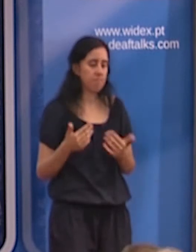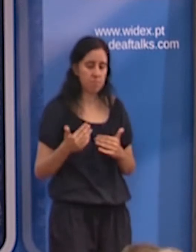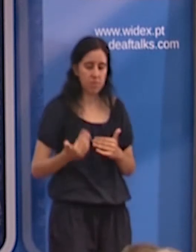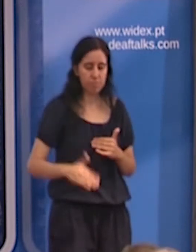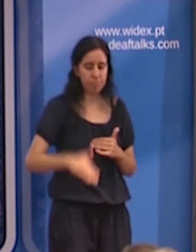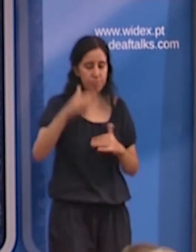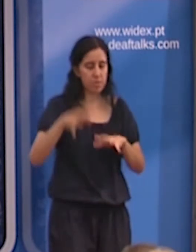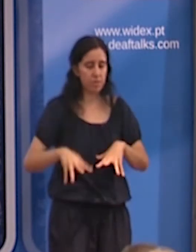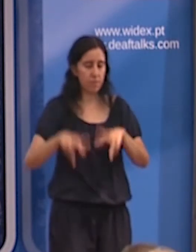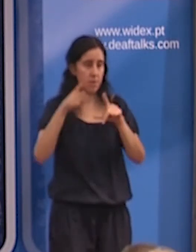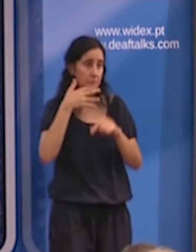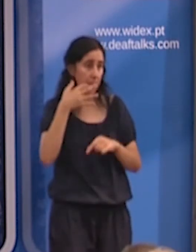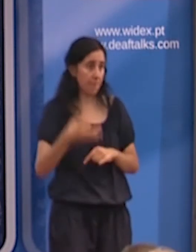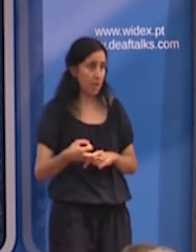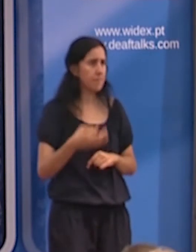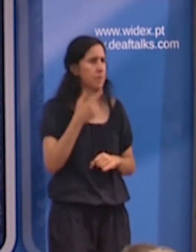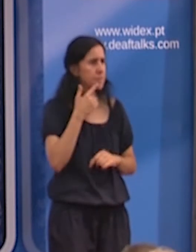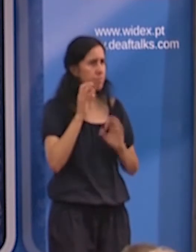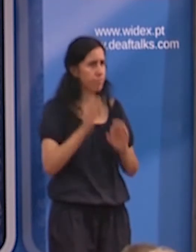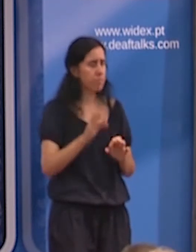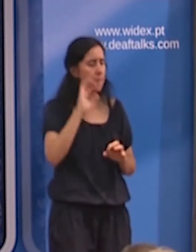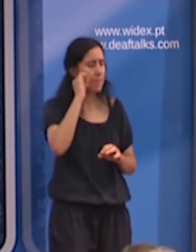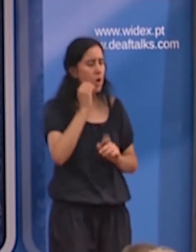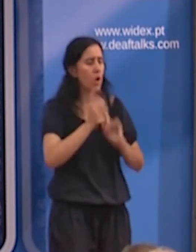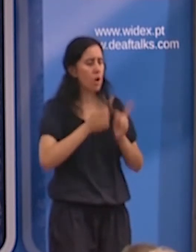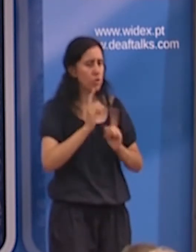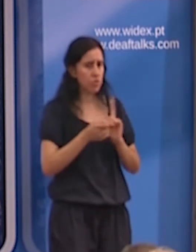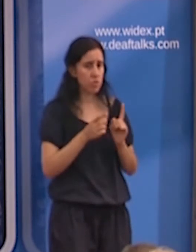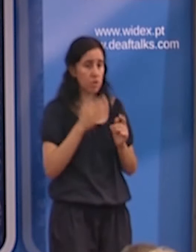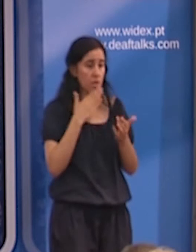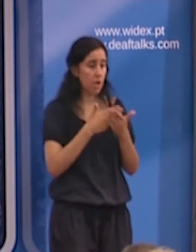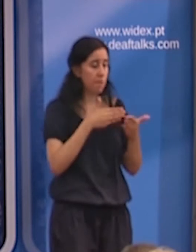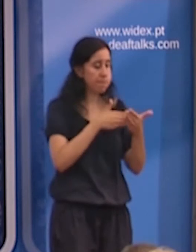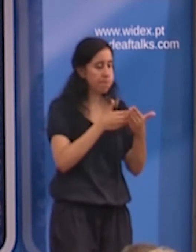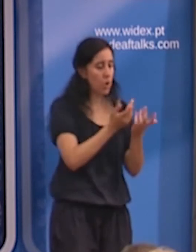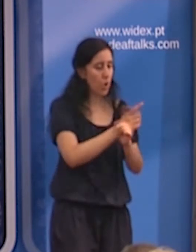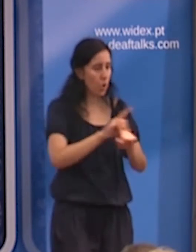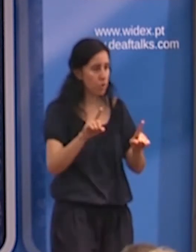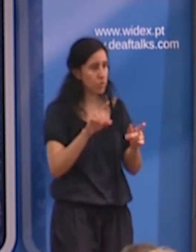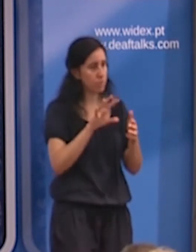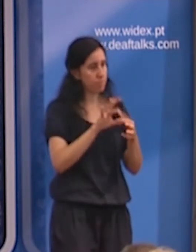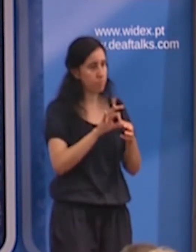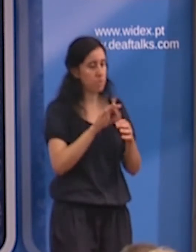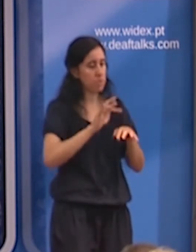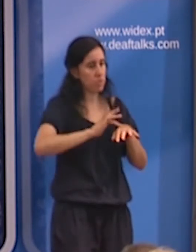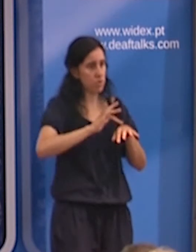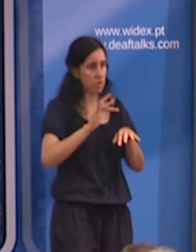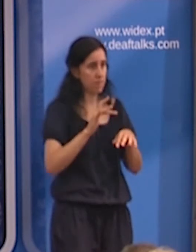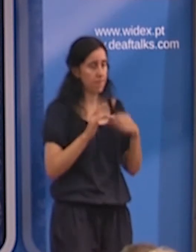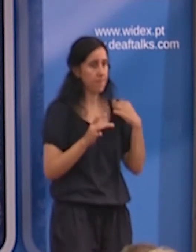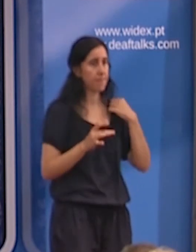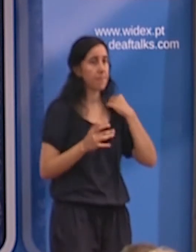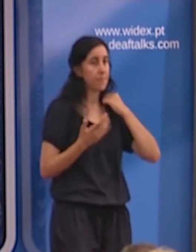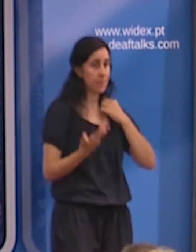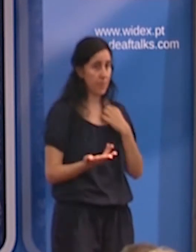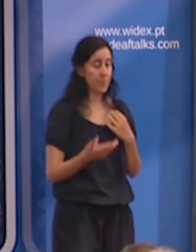processo de desenvolvimento. E aqui percebemos claramente quais são os efeitos efetivos da privação e as repercussões dessa privação sensorial. Portanto,